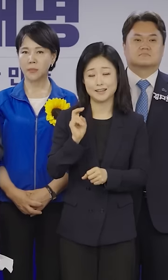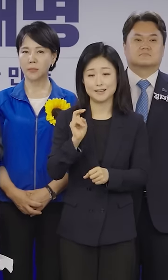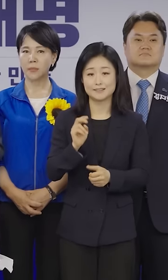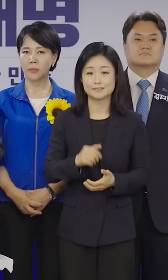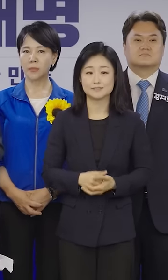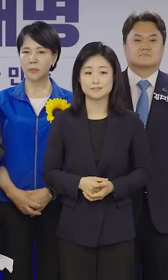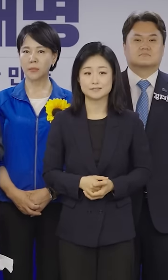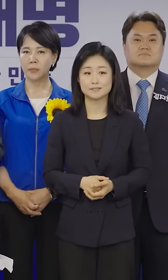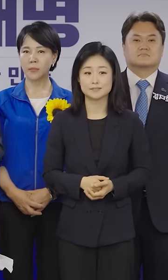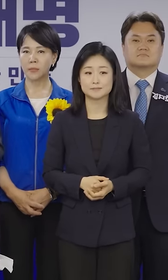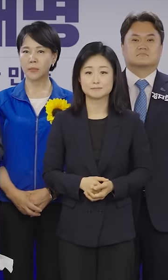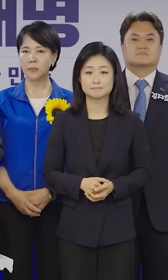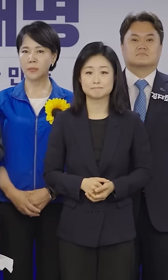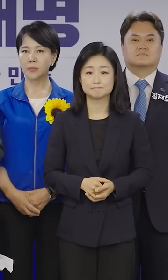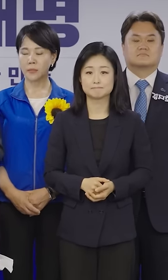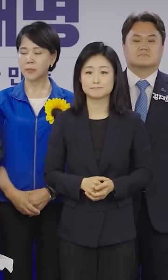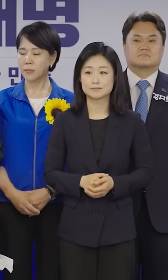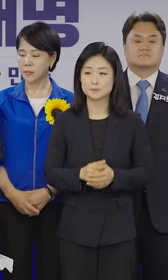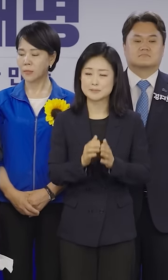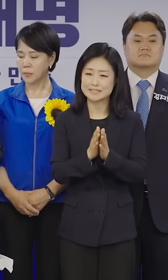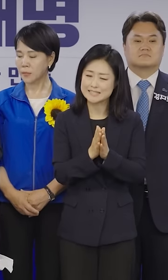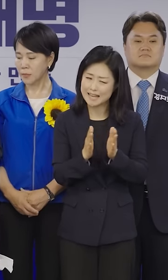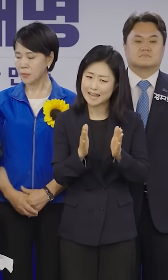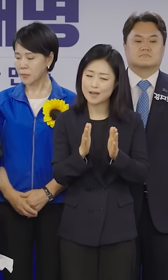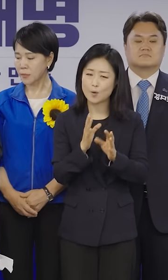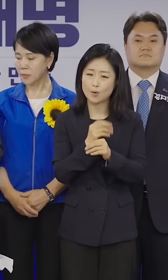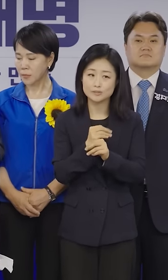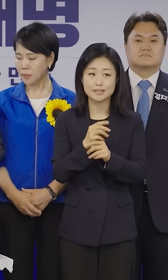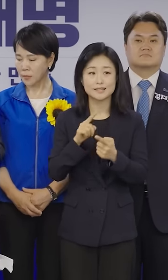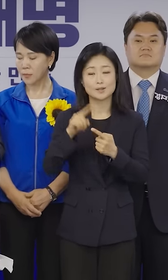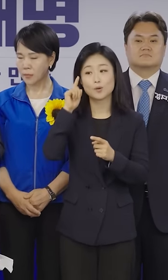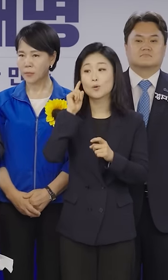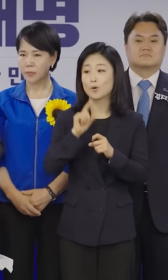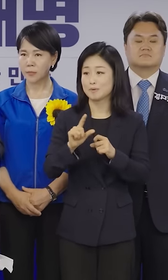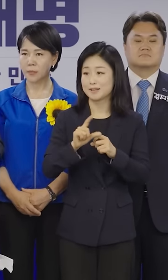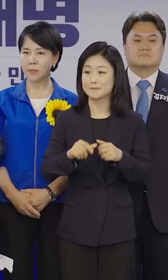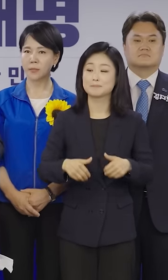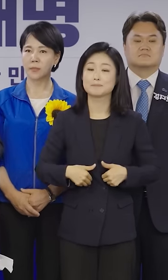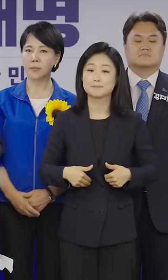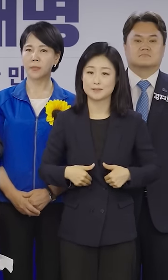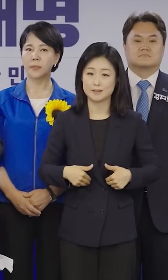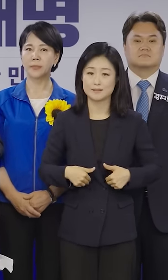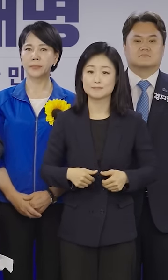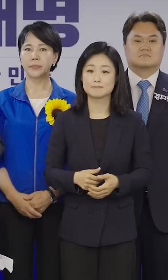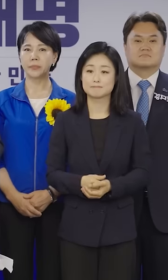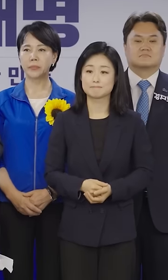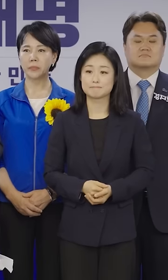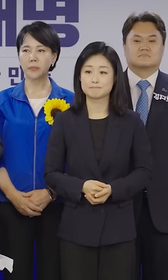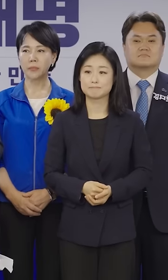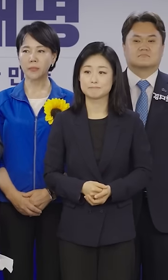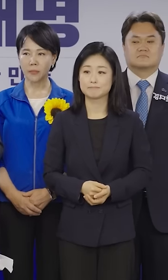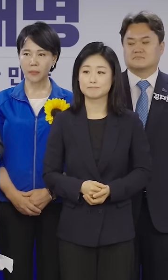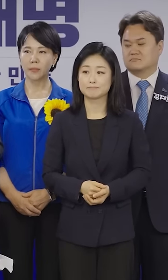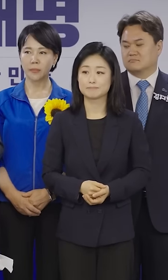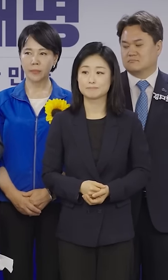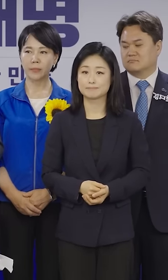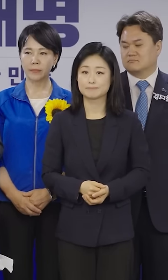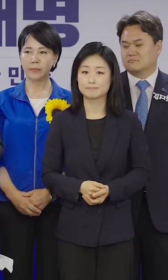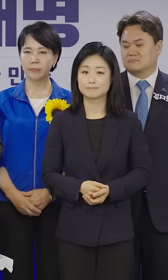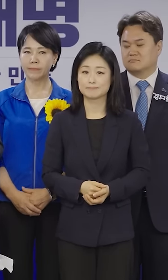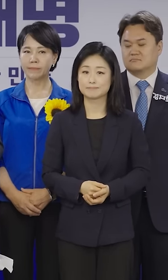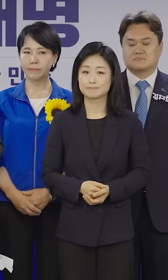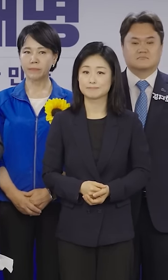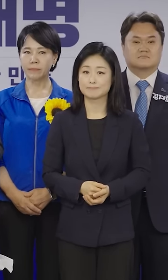그런 생각이 들어서 좀 시행시기 문제는 좀 고민을 해봐야 되지 않을까 네, 그런 생각을 하고